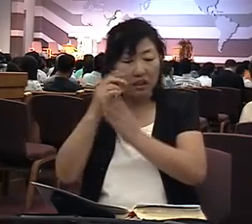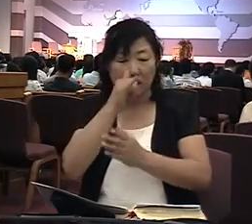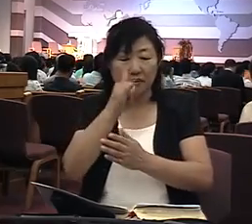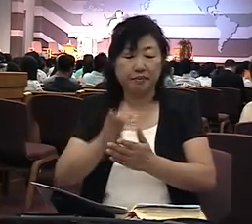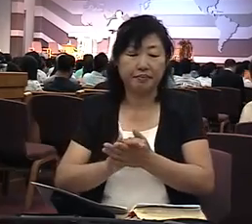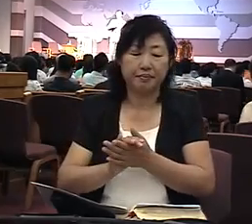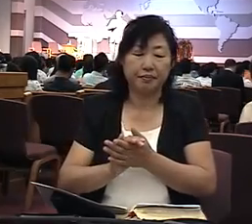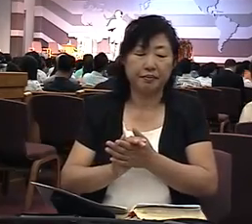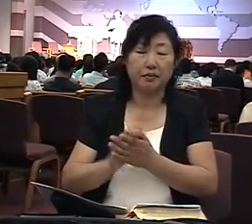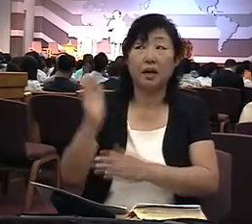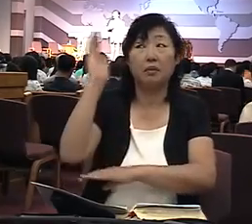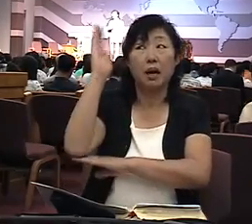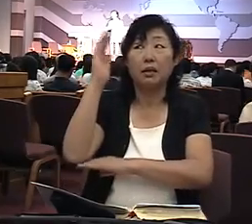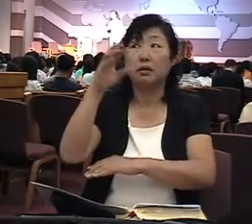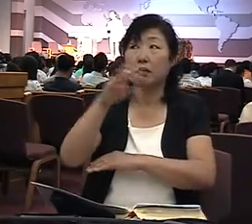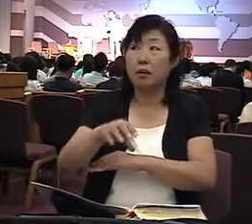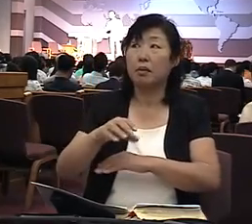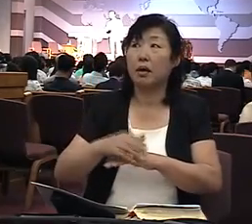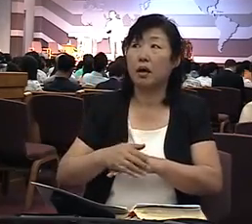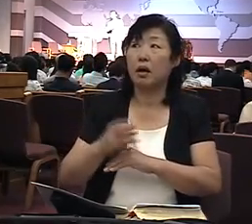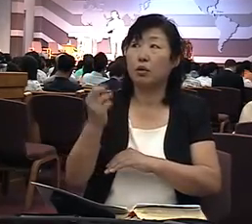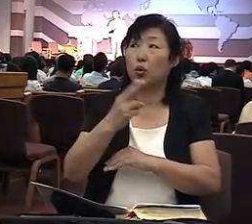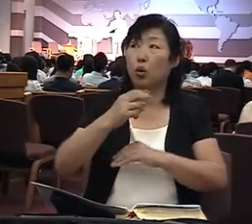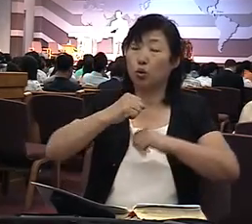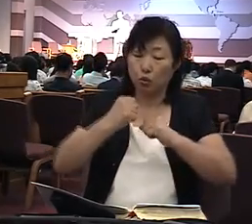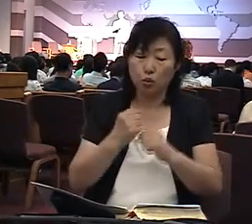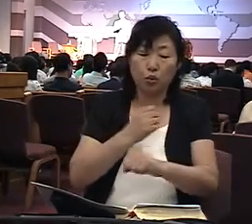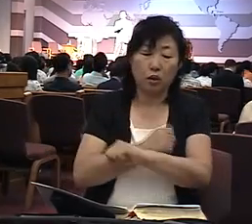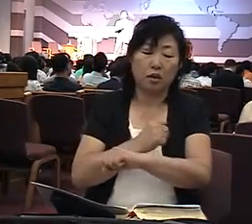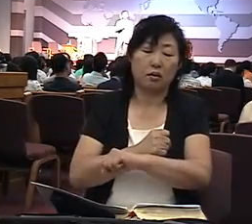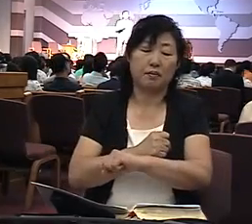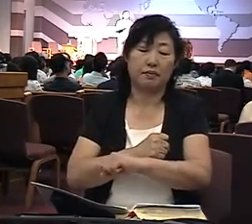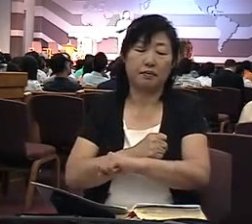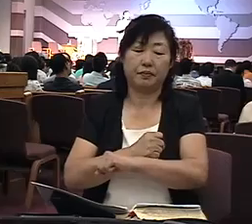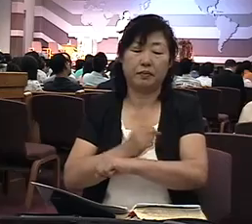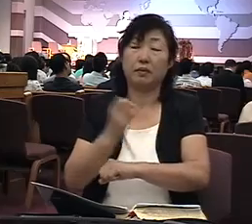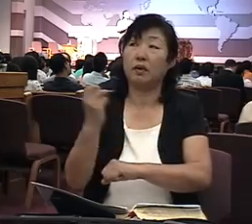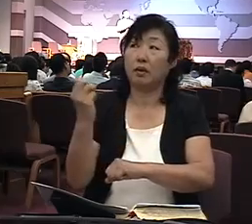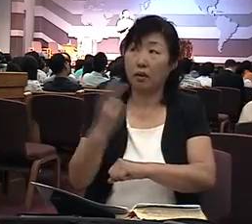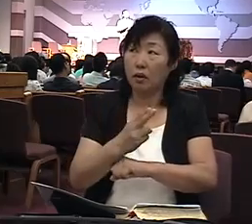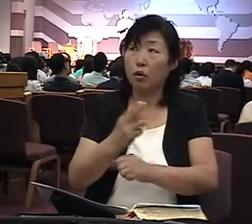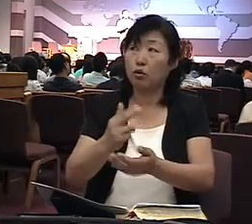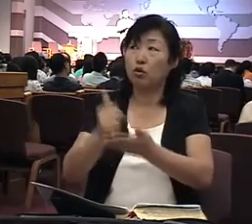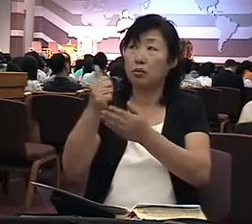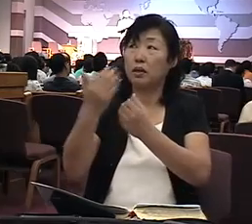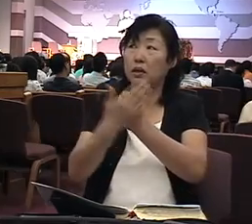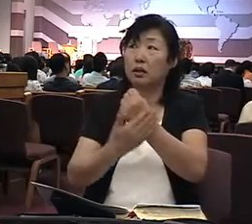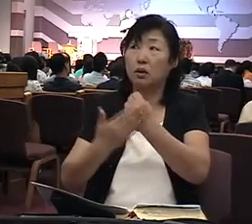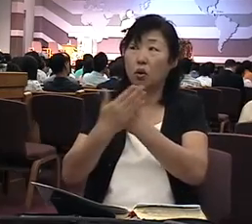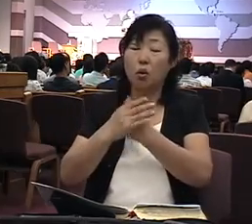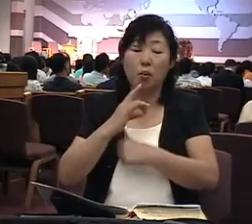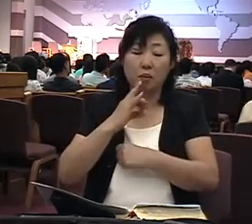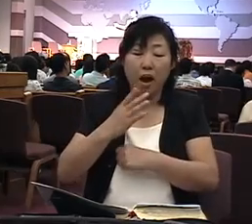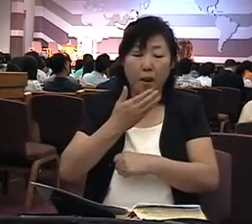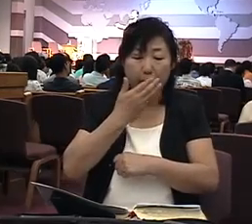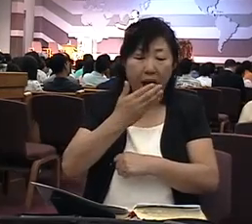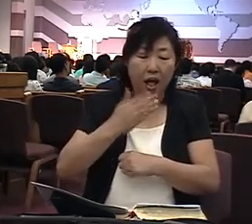이 말씀 앞에 우리가 순종해야죠. 그리고 이것은 주님의 은혜로만 가능한 것입니다. 오늘 본문 1절에